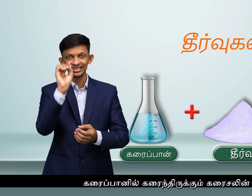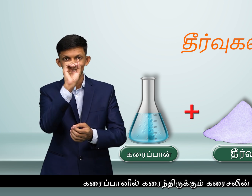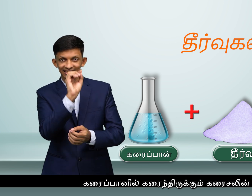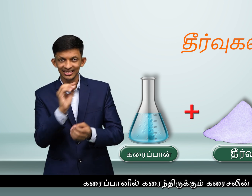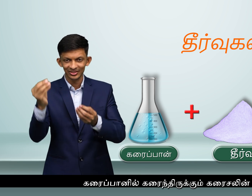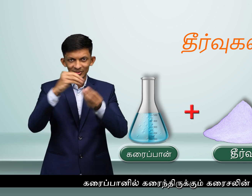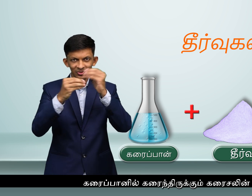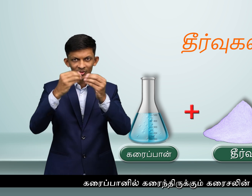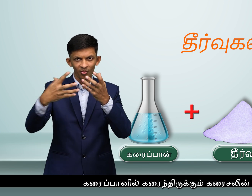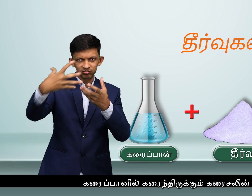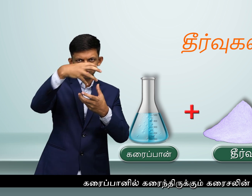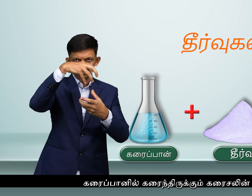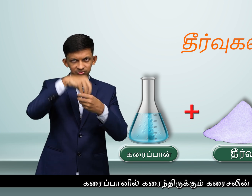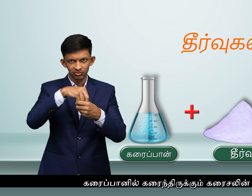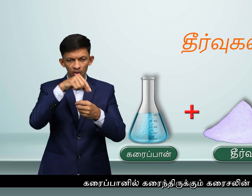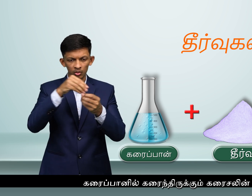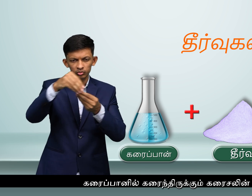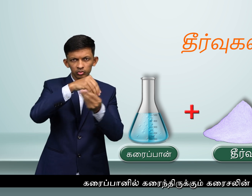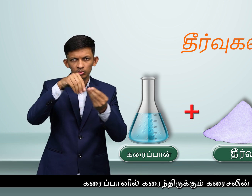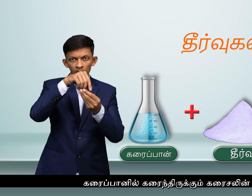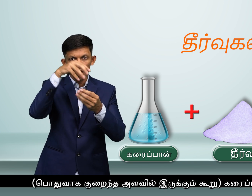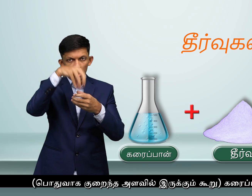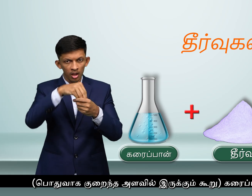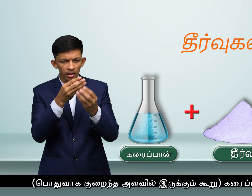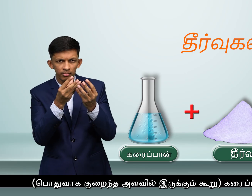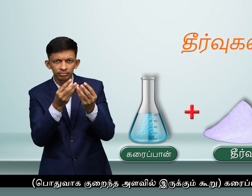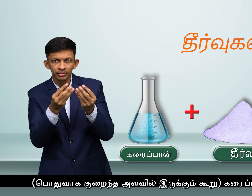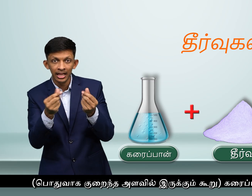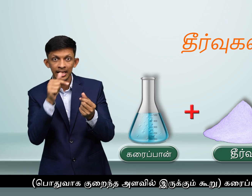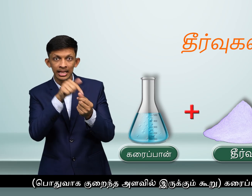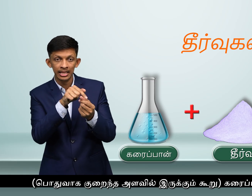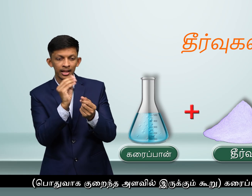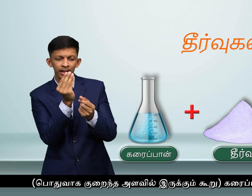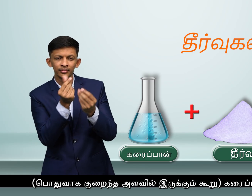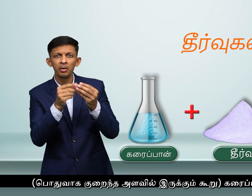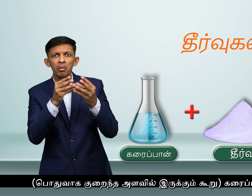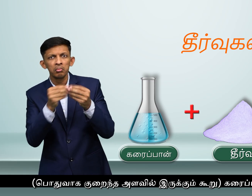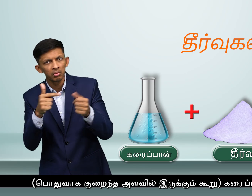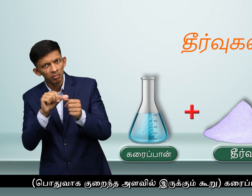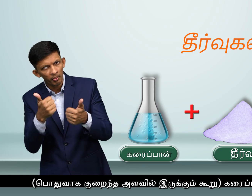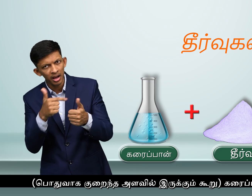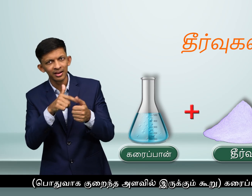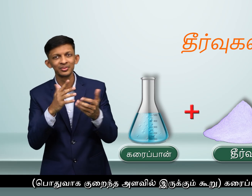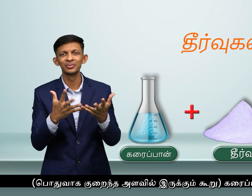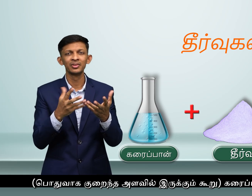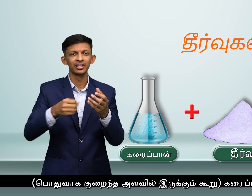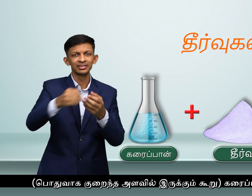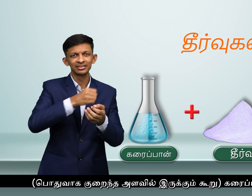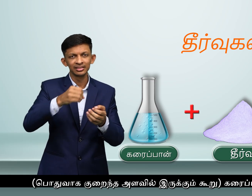கரைப்பானில் கரைந்திருக்கும் கரைசலின் கூறு பொதுவாக அதாவது குறைந்த அளவில் இருக்கும் கூறு கரைப்பான்